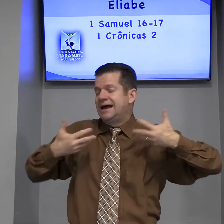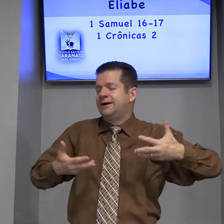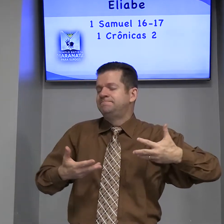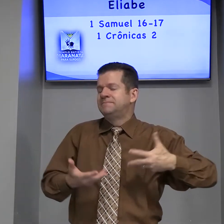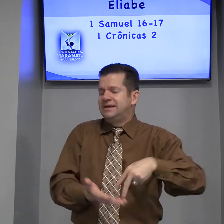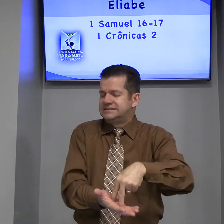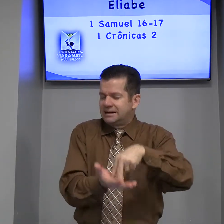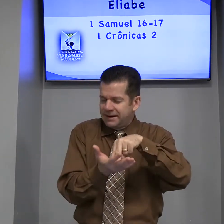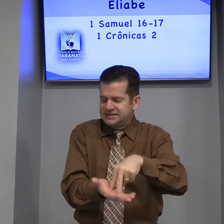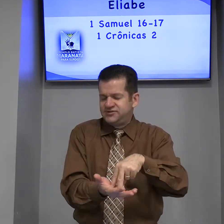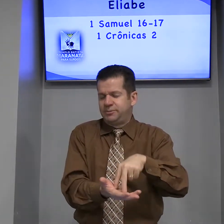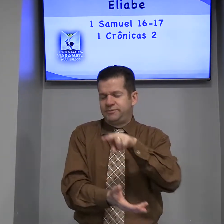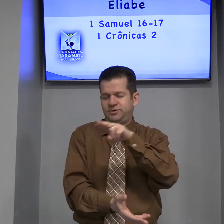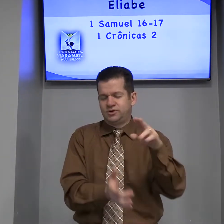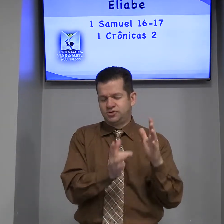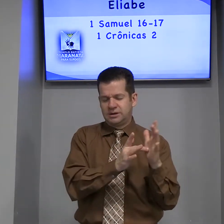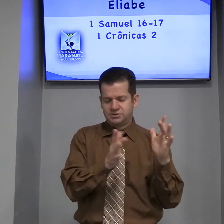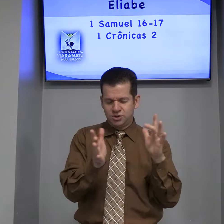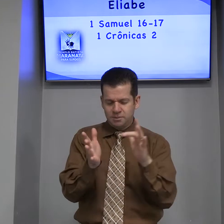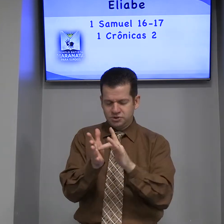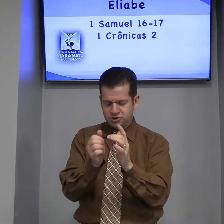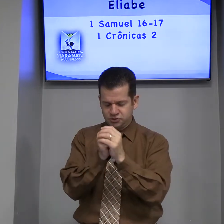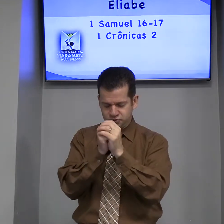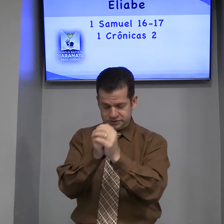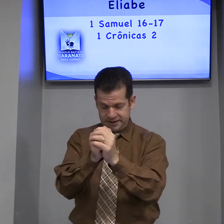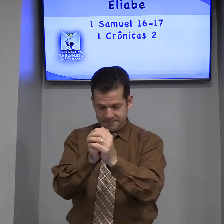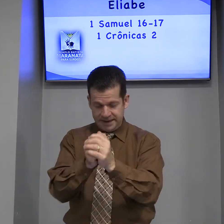alegrar e estar mais firme. Nós oramos em nome de Jesus. Amém.